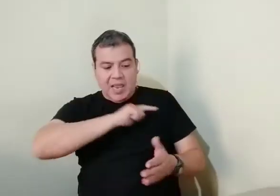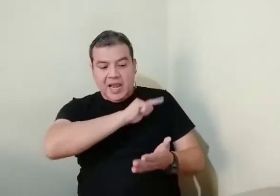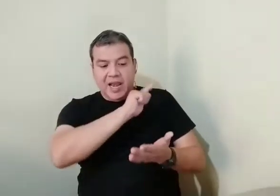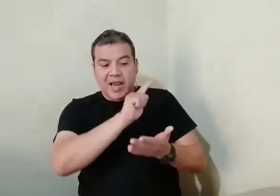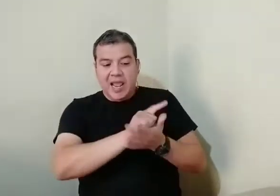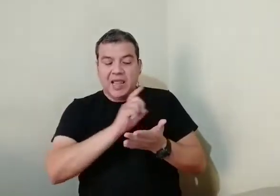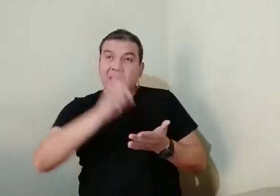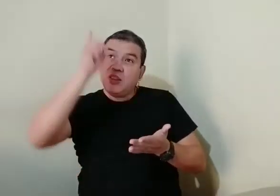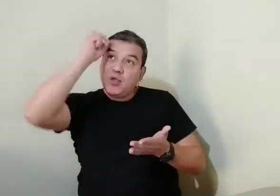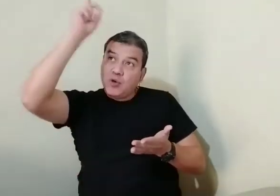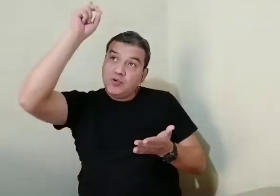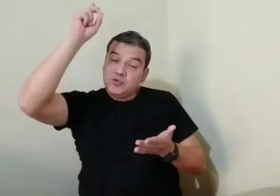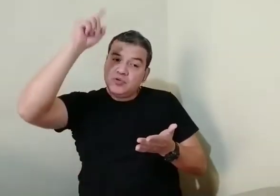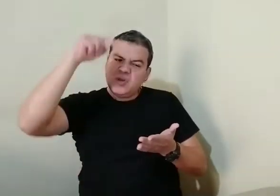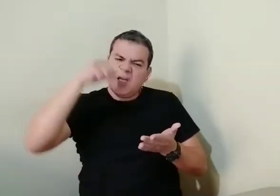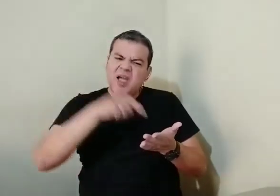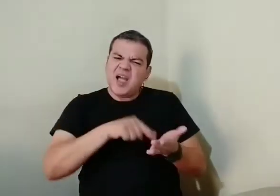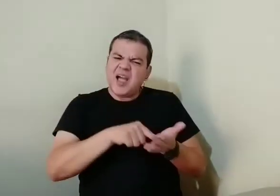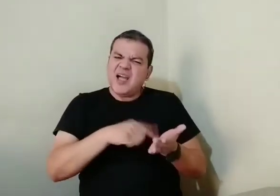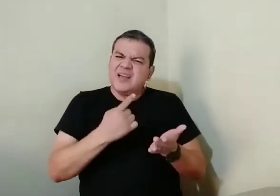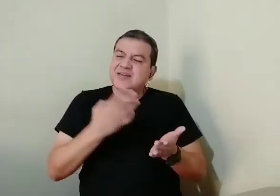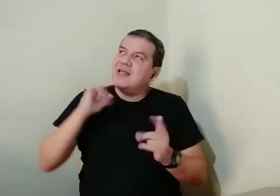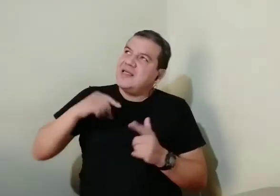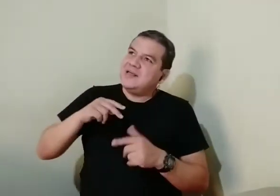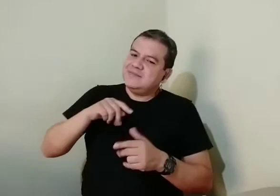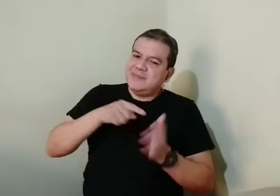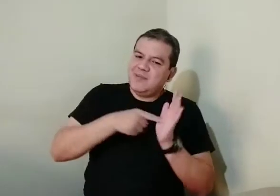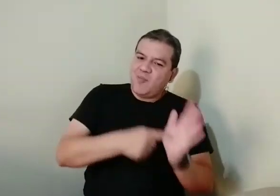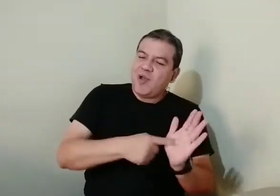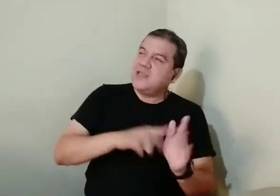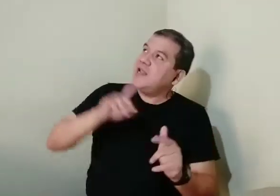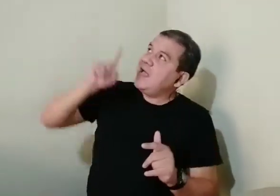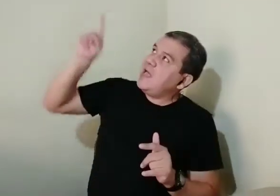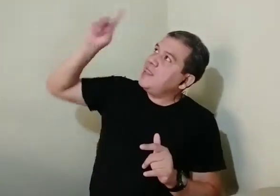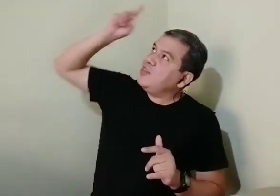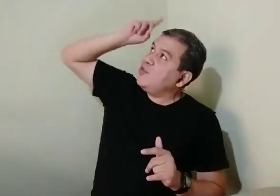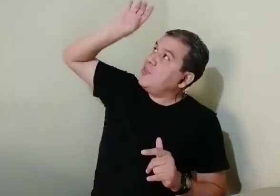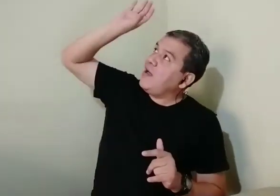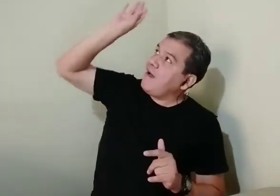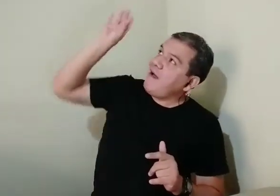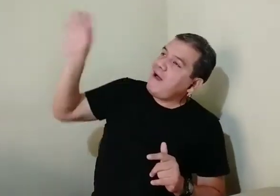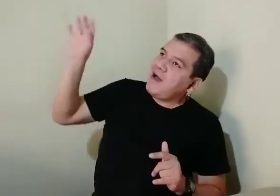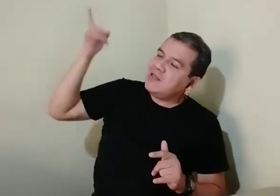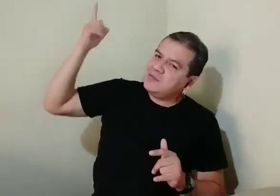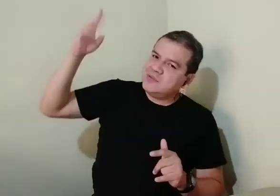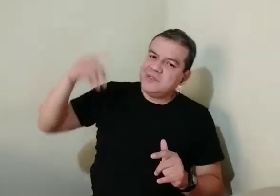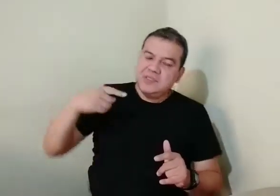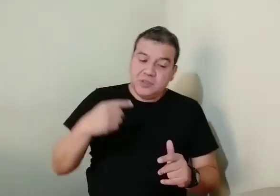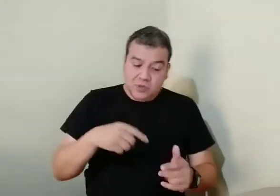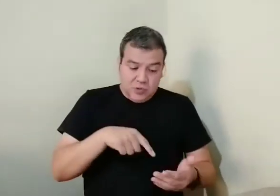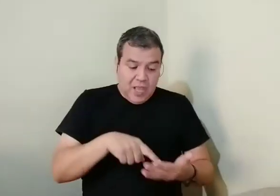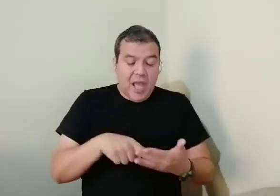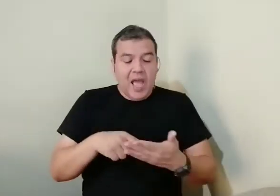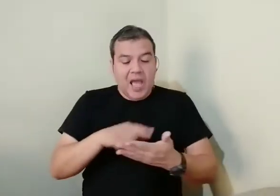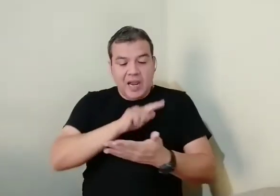los principios de la ley en el corazón, la imagen de Dios se graba en